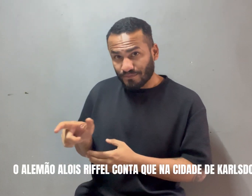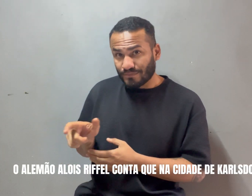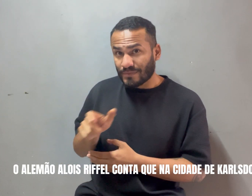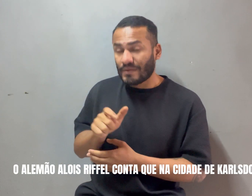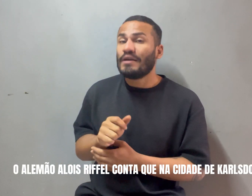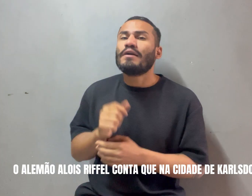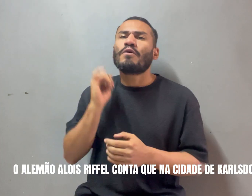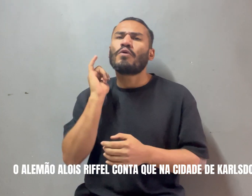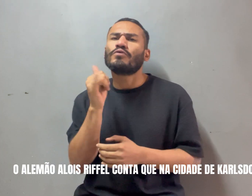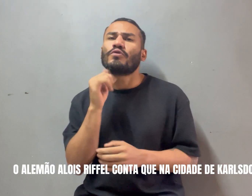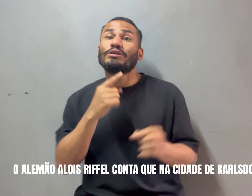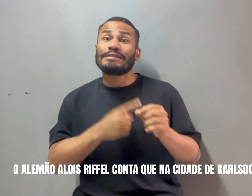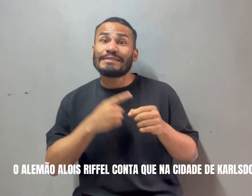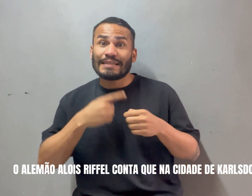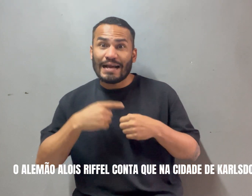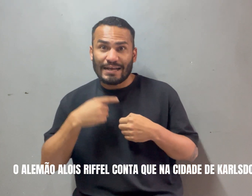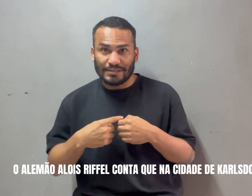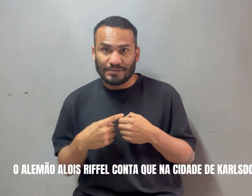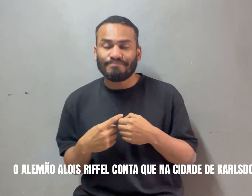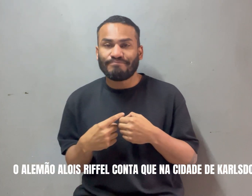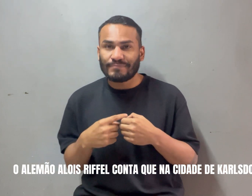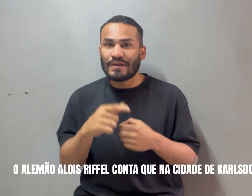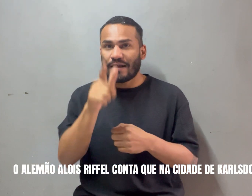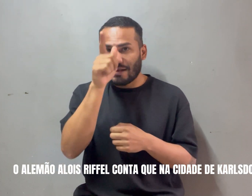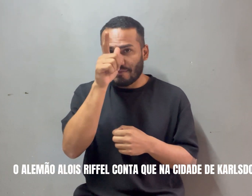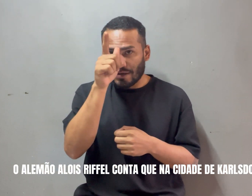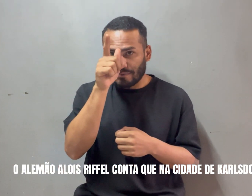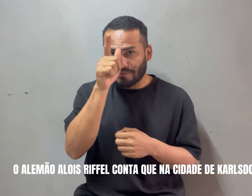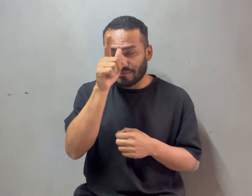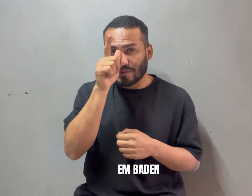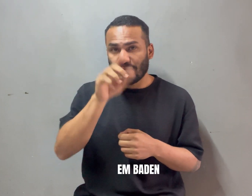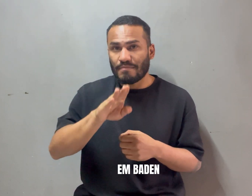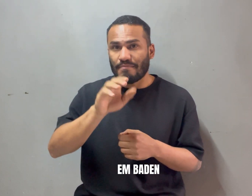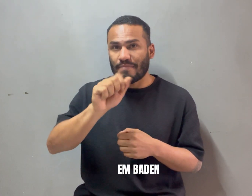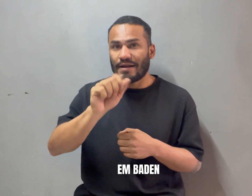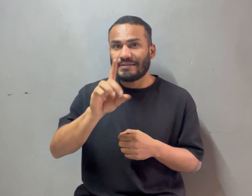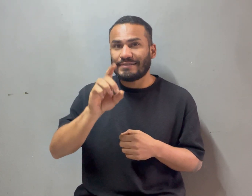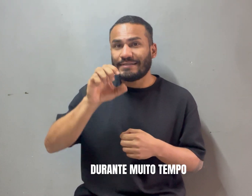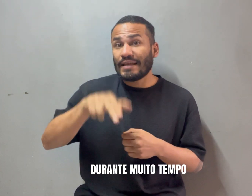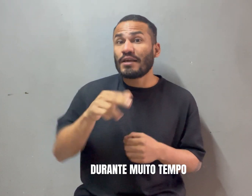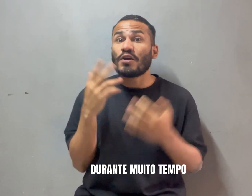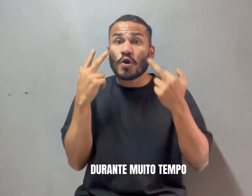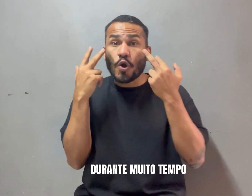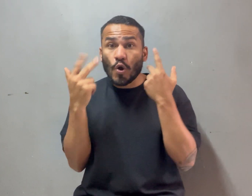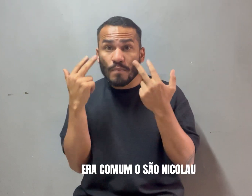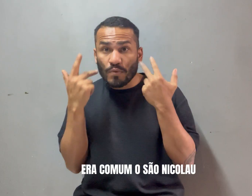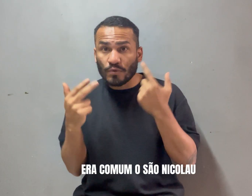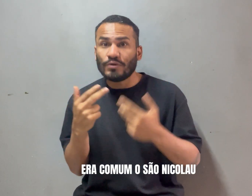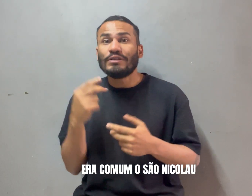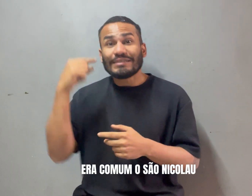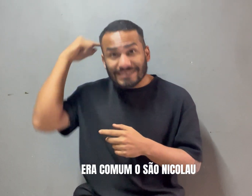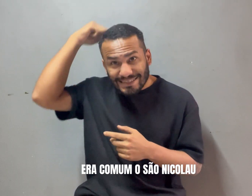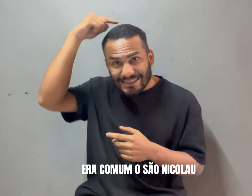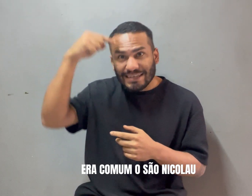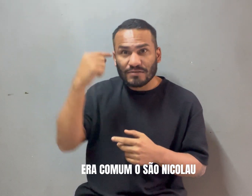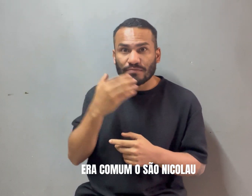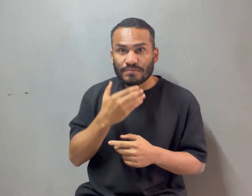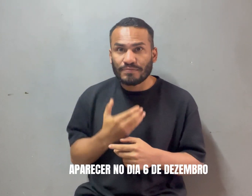Alois Riffel conta que, na cidade de Karsdorf, em Baden, durante muito tempo era comum o São Nicolau aparecer